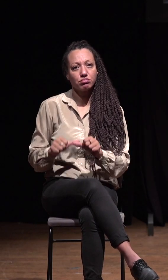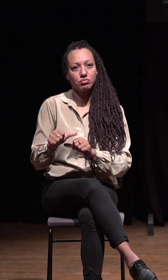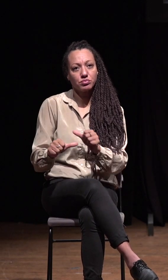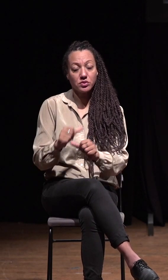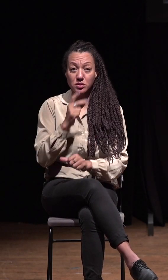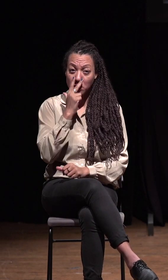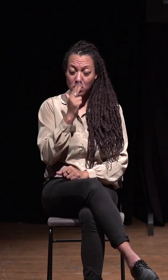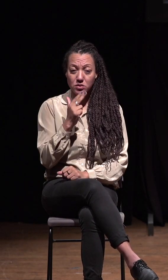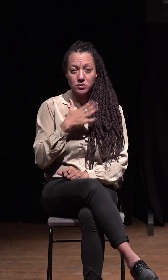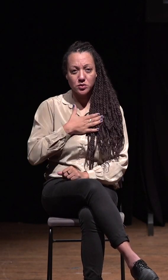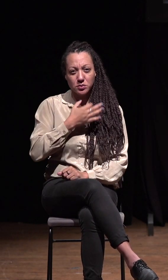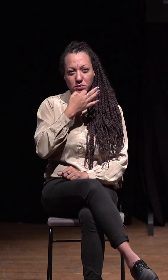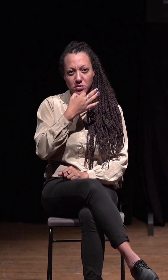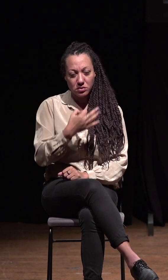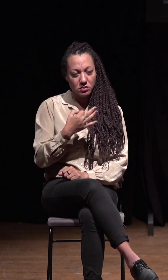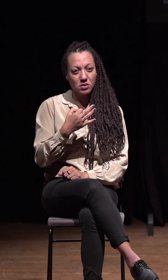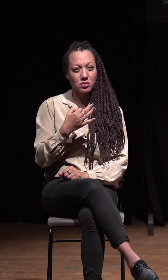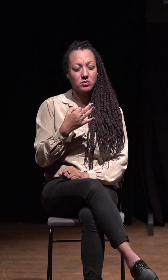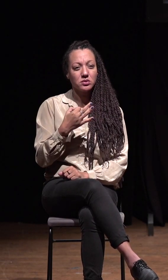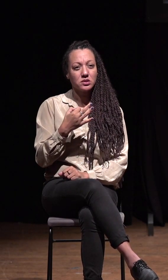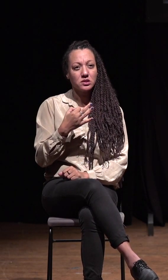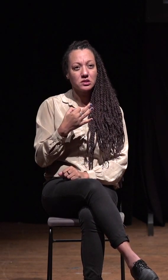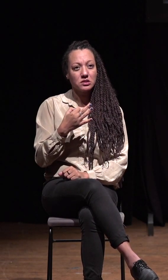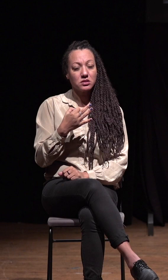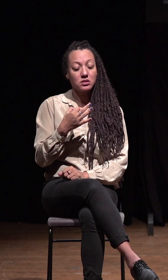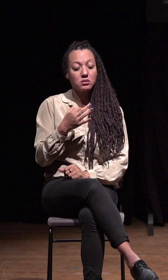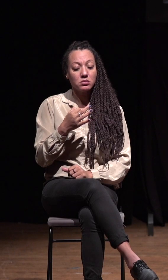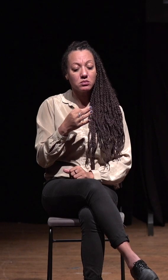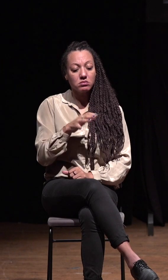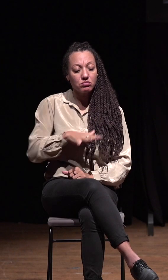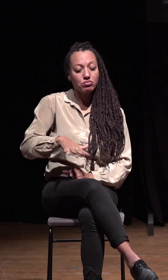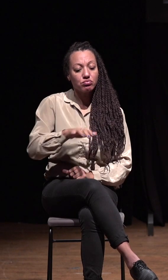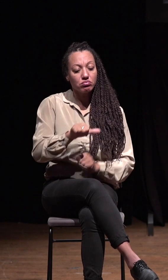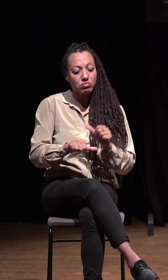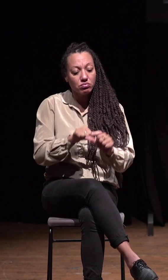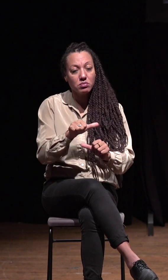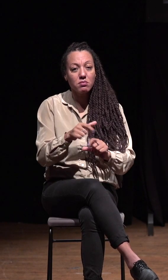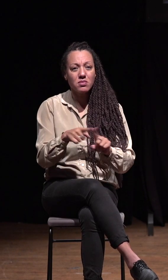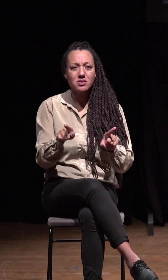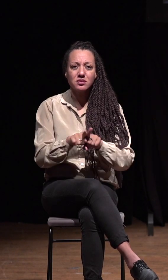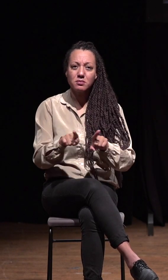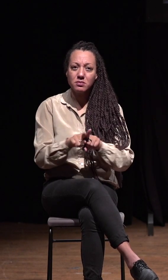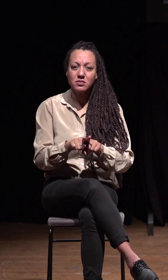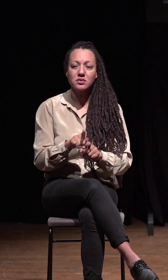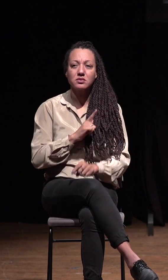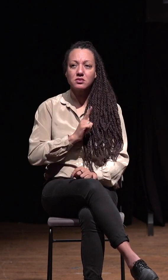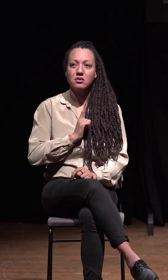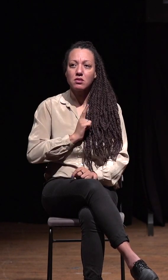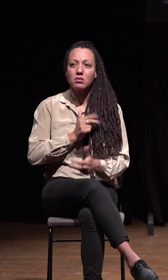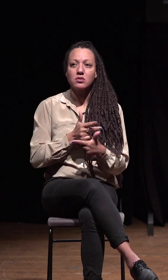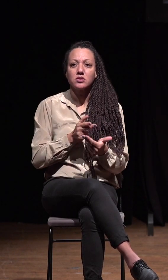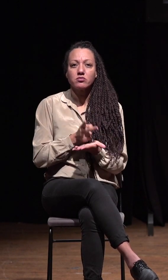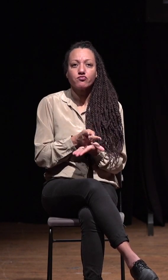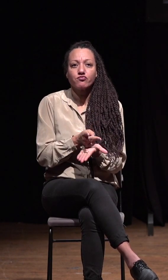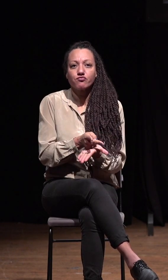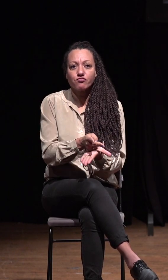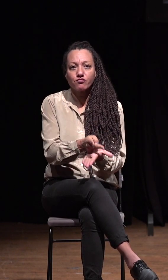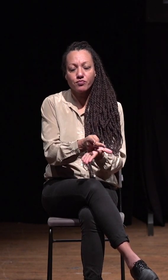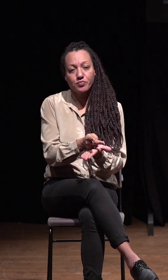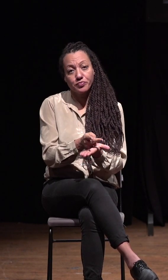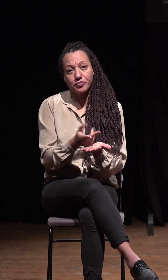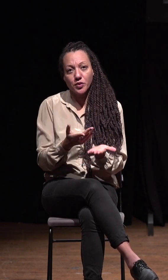é sempre também referenciado a algumas permanências. E acho que a